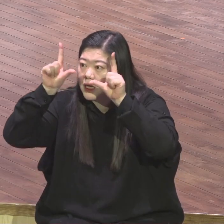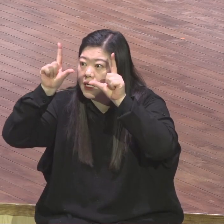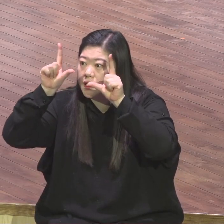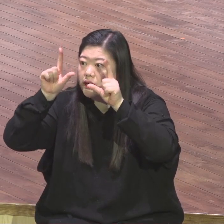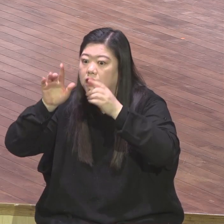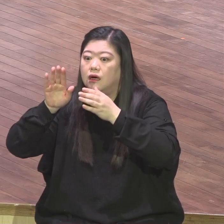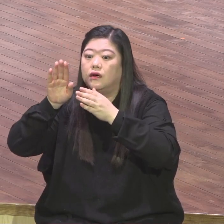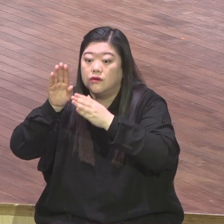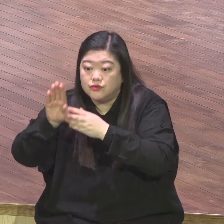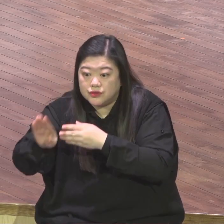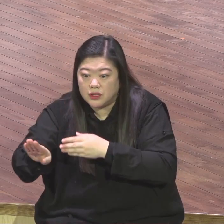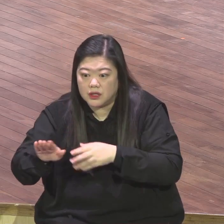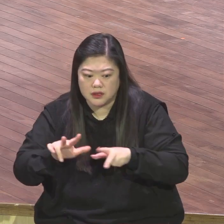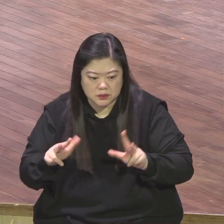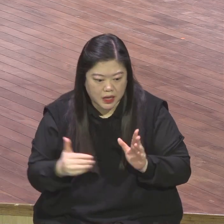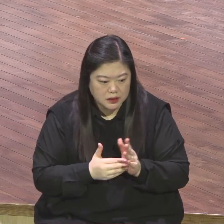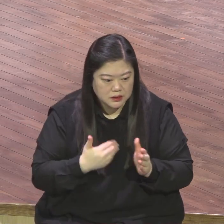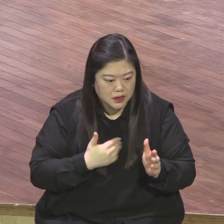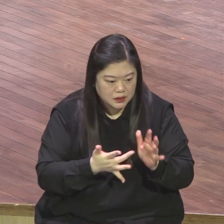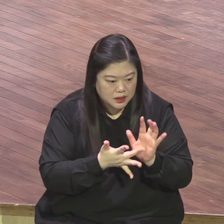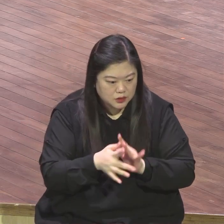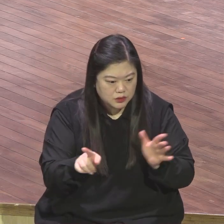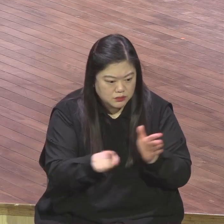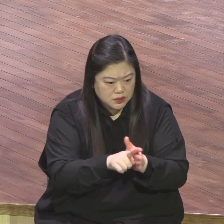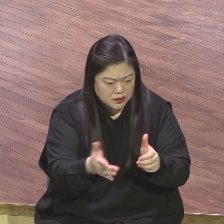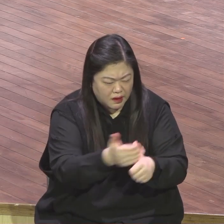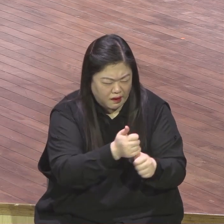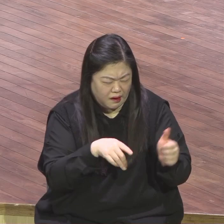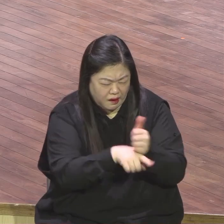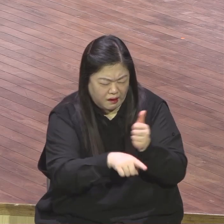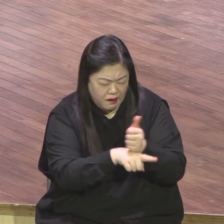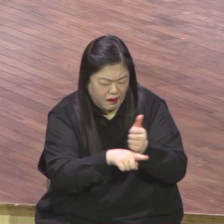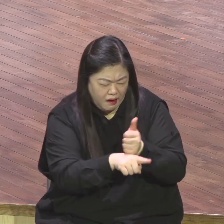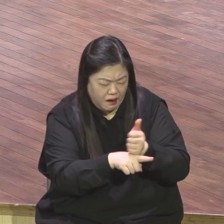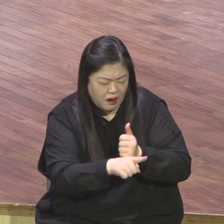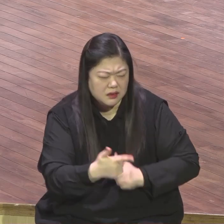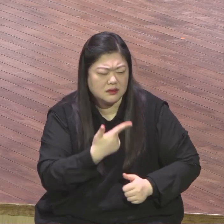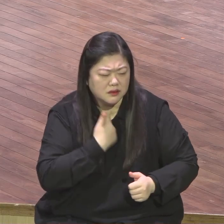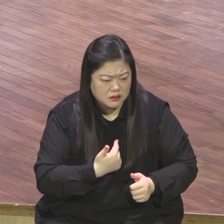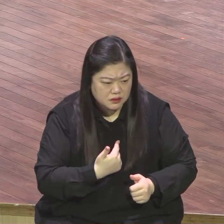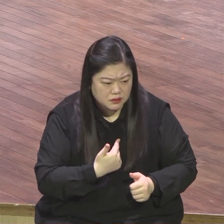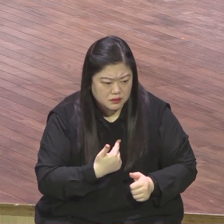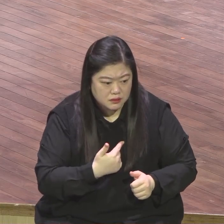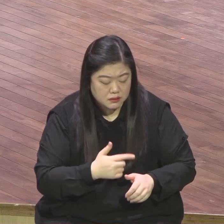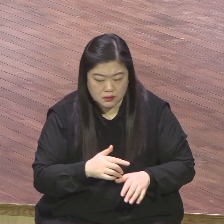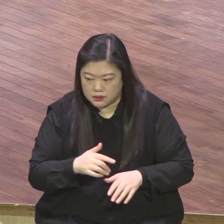다메섹 사건이 발생한 이후에 30년이 지난 지금도 그렇다는 겁니다.